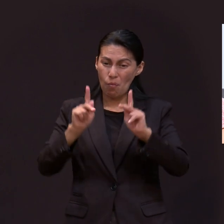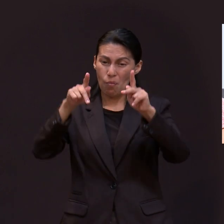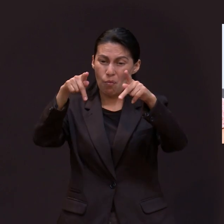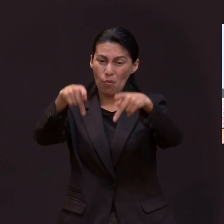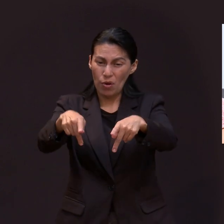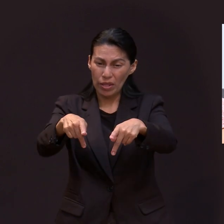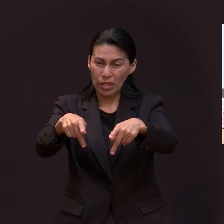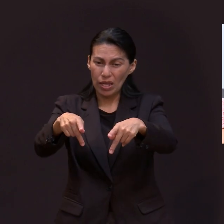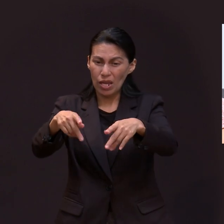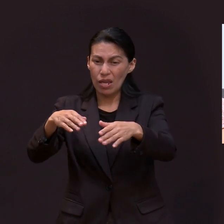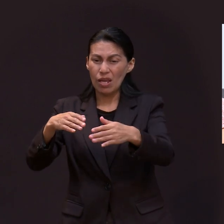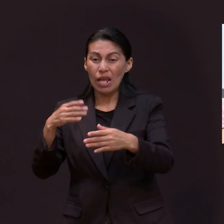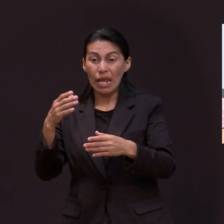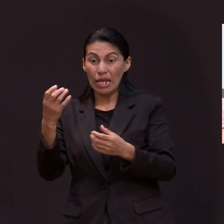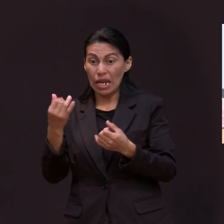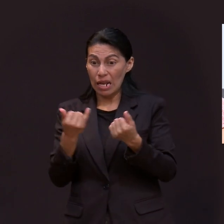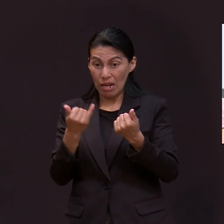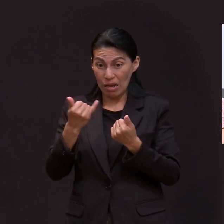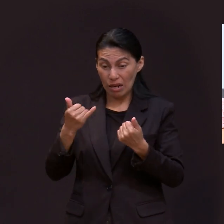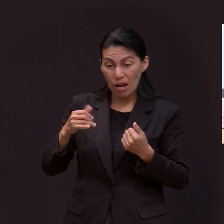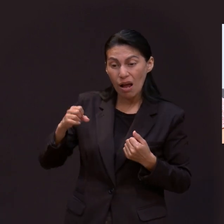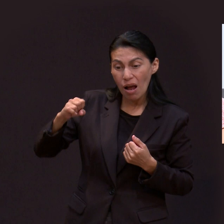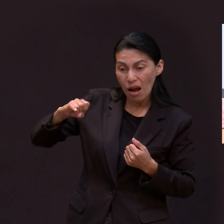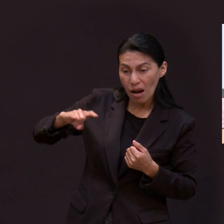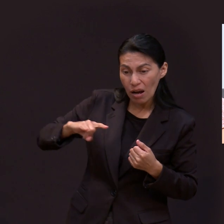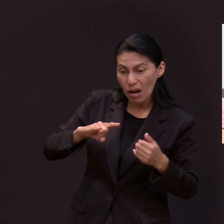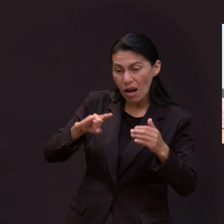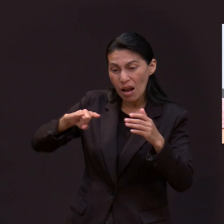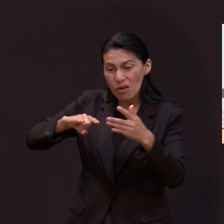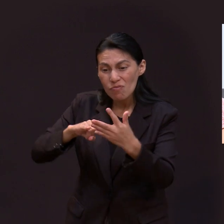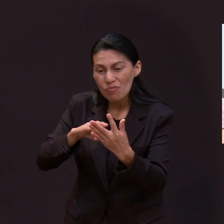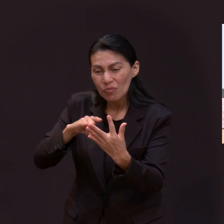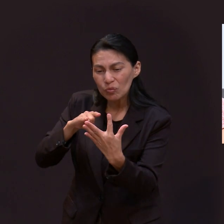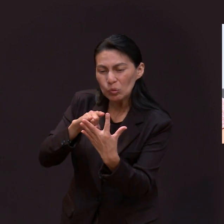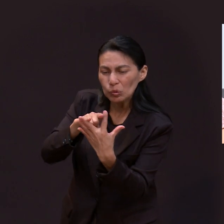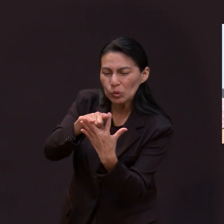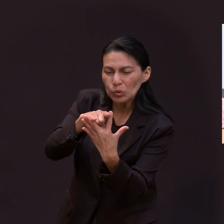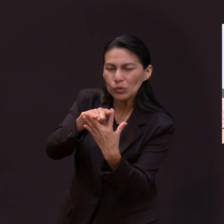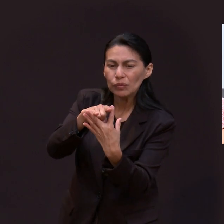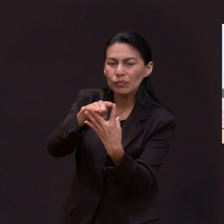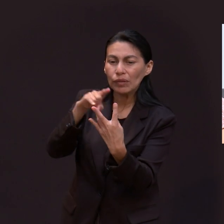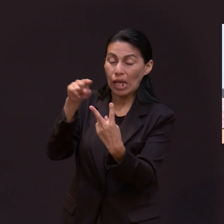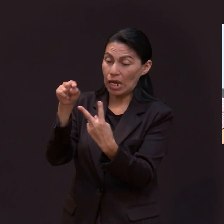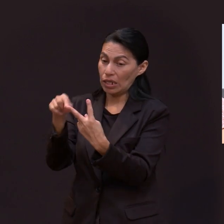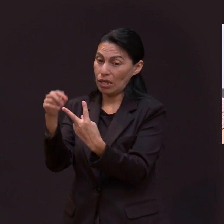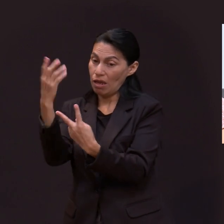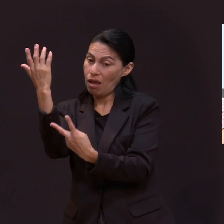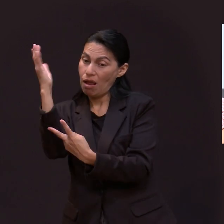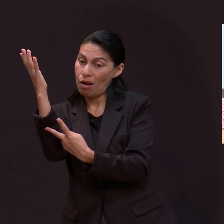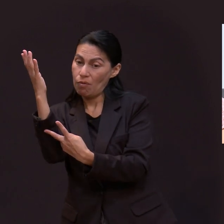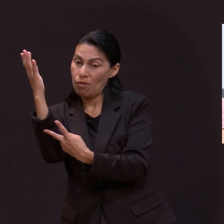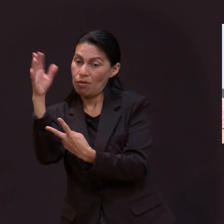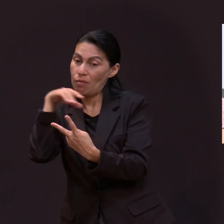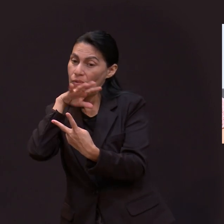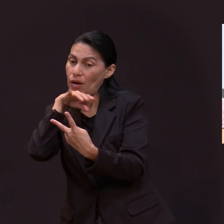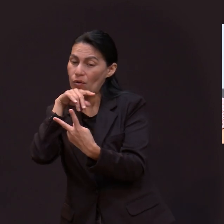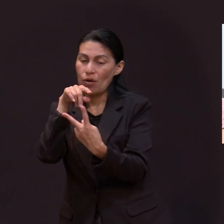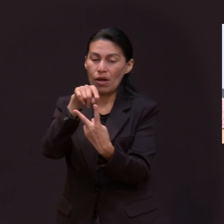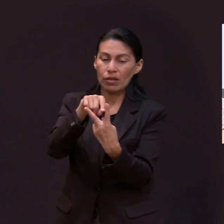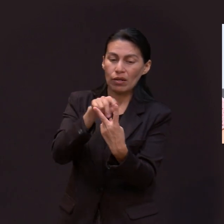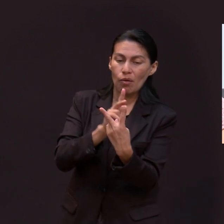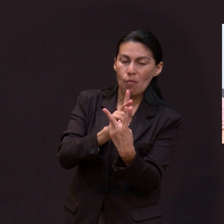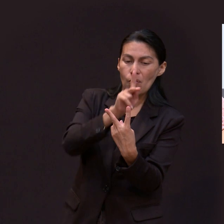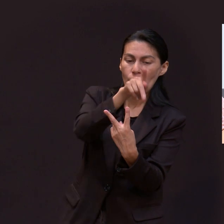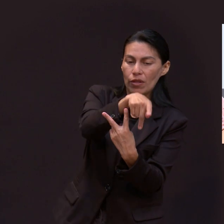puente se metió ahí el carro en eso en ese espacio sea no chocó con el mango no chocó con el puente se fue al